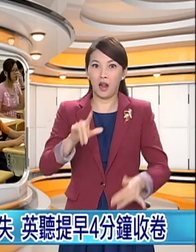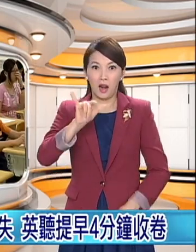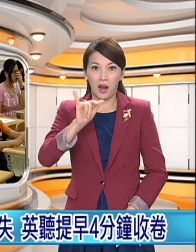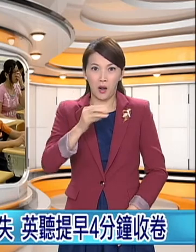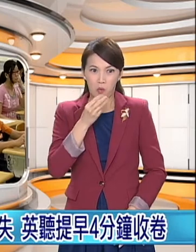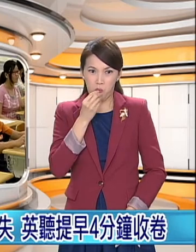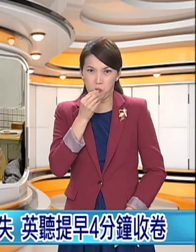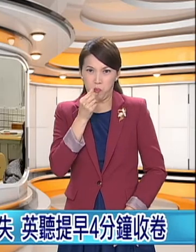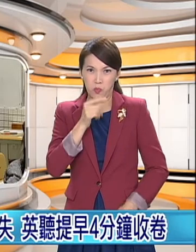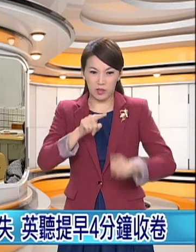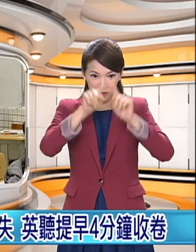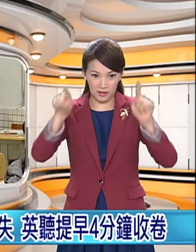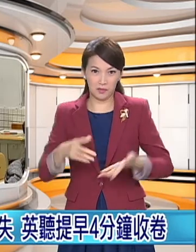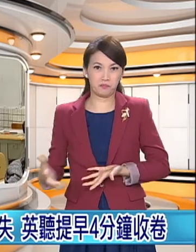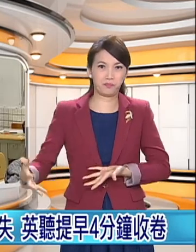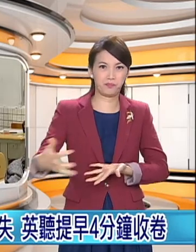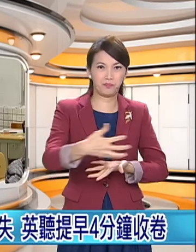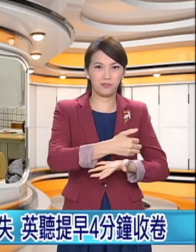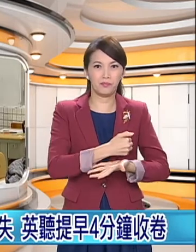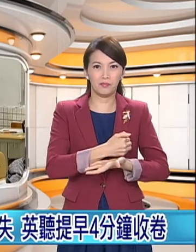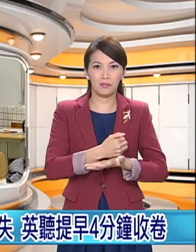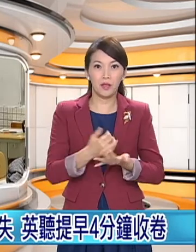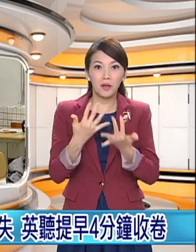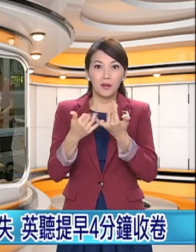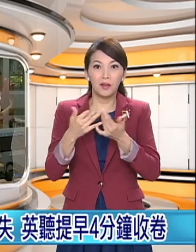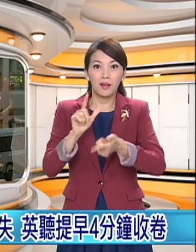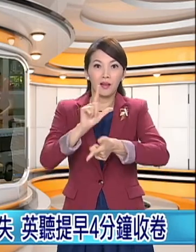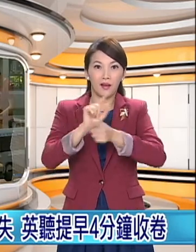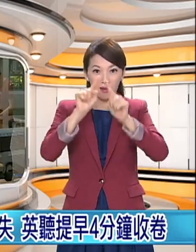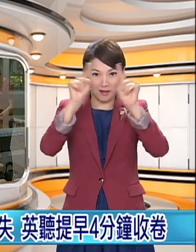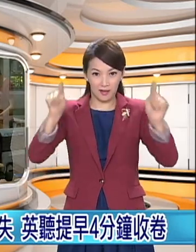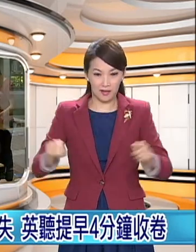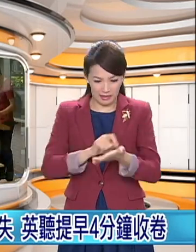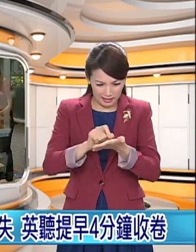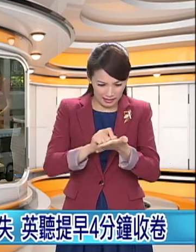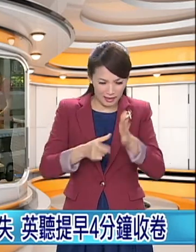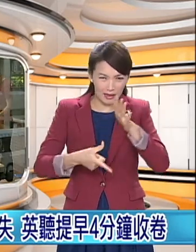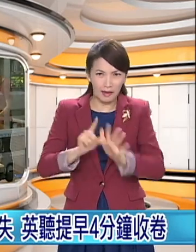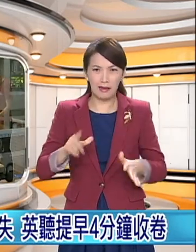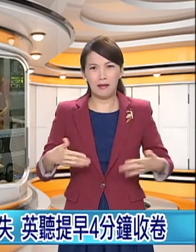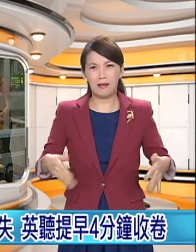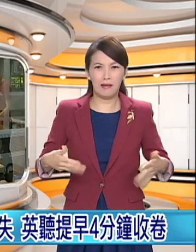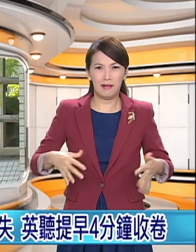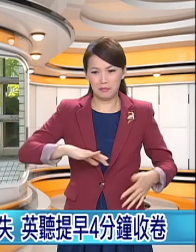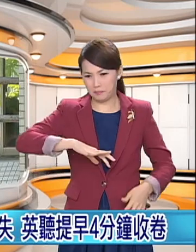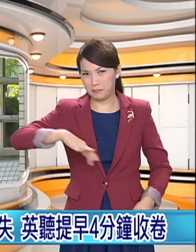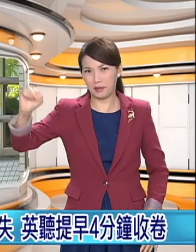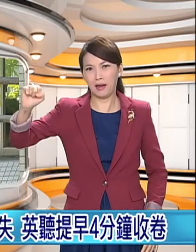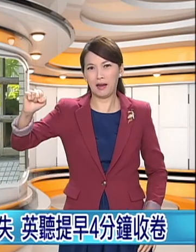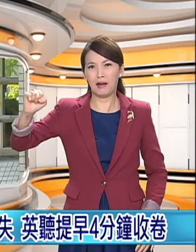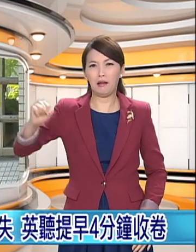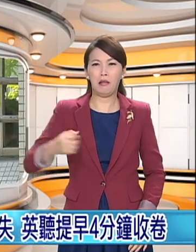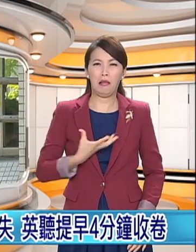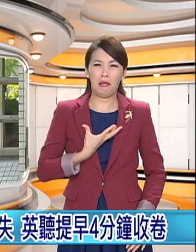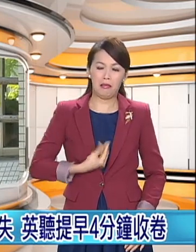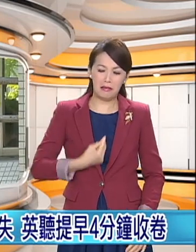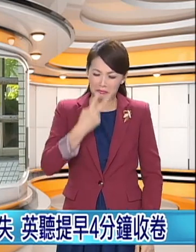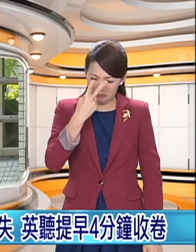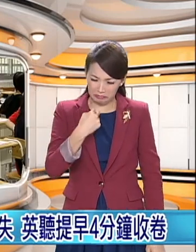束就提早收卷，有考生还来不及把答案写到答案卡就被拿走，难过到大